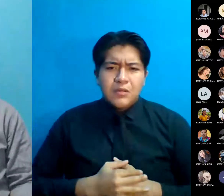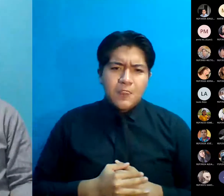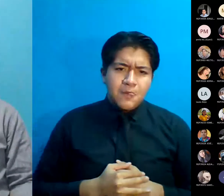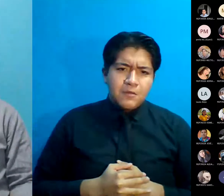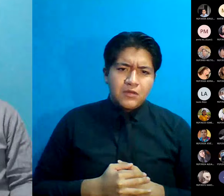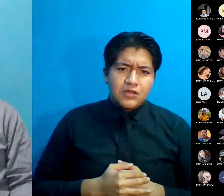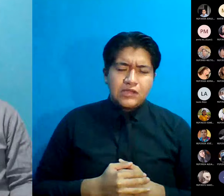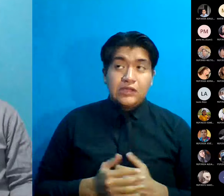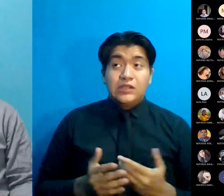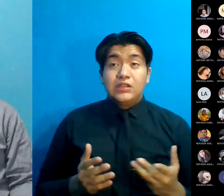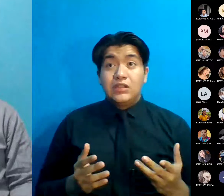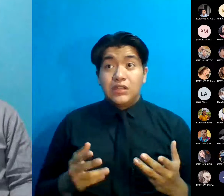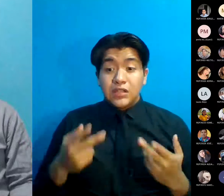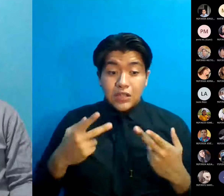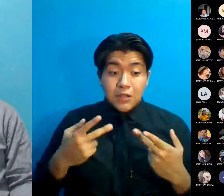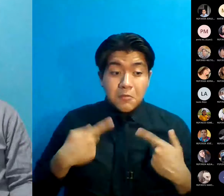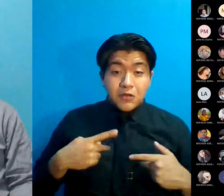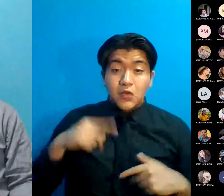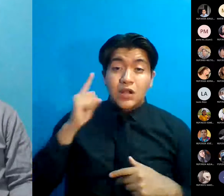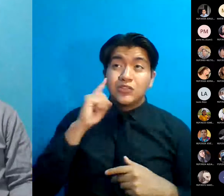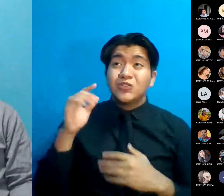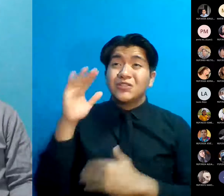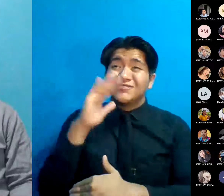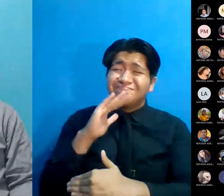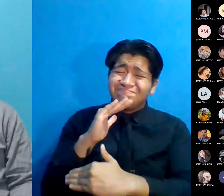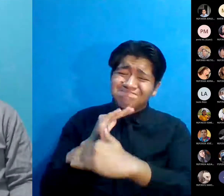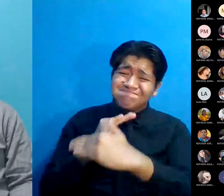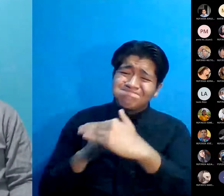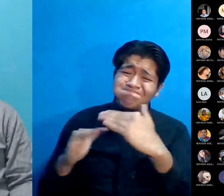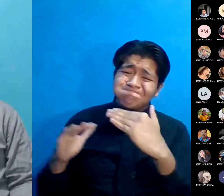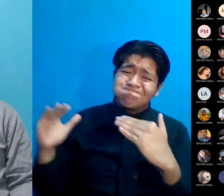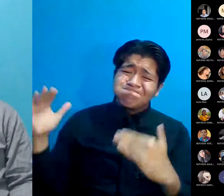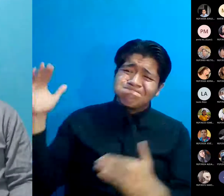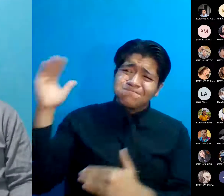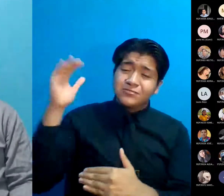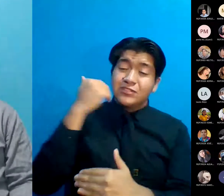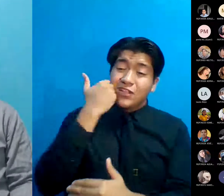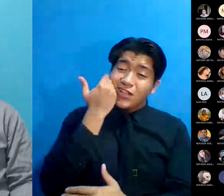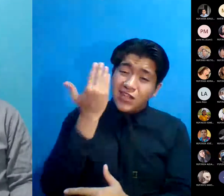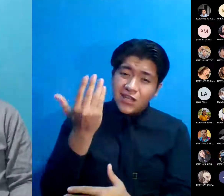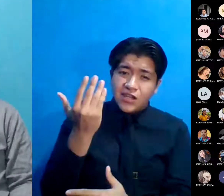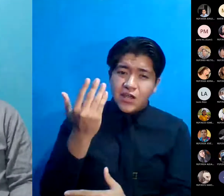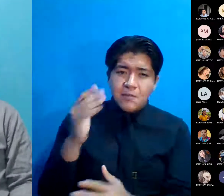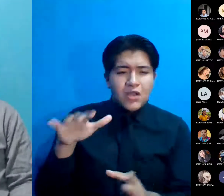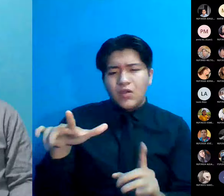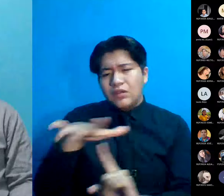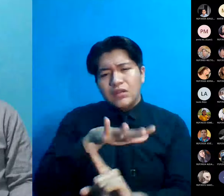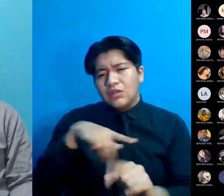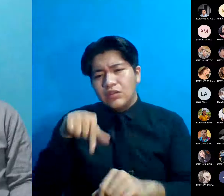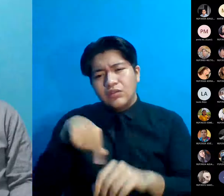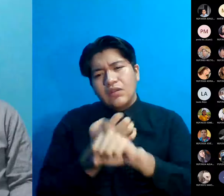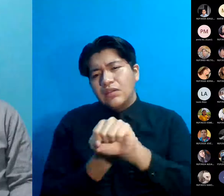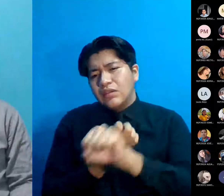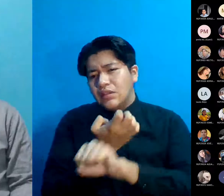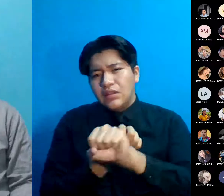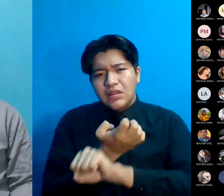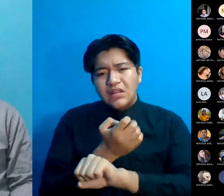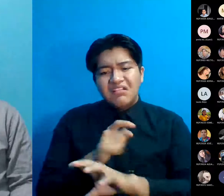Y realmente quiere superarse y demás, aquí en el contexto estatal, pues prácticamente te